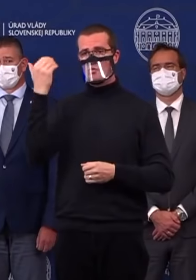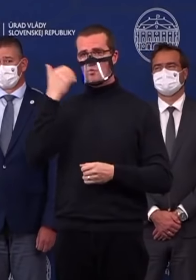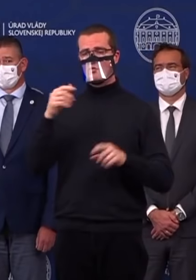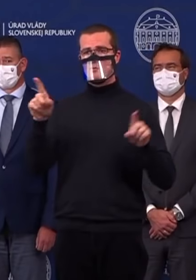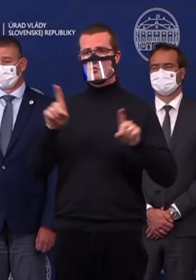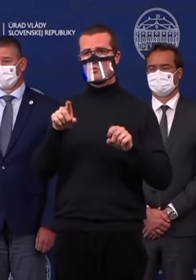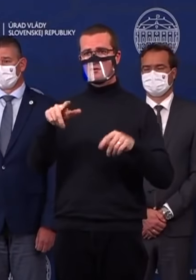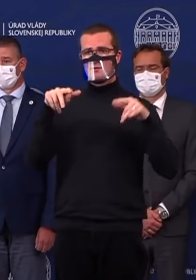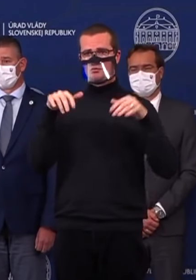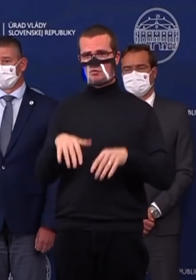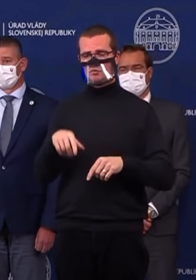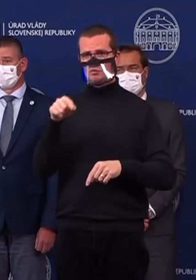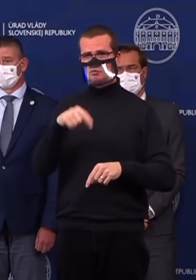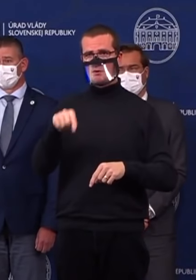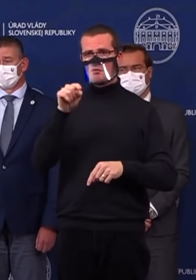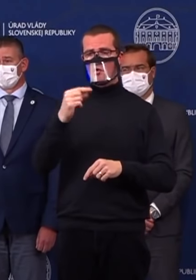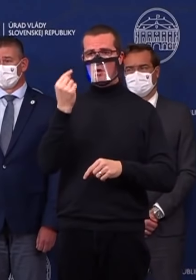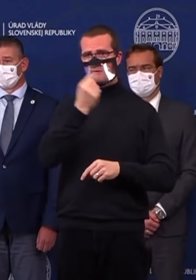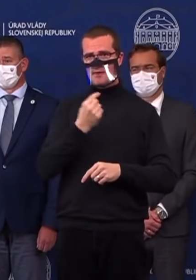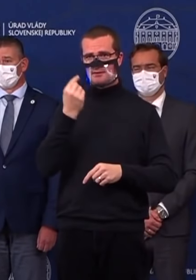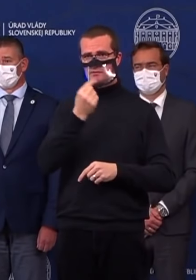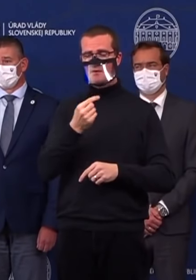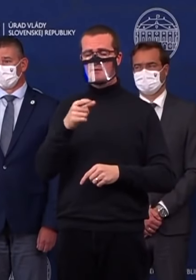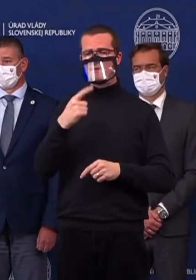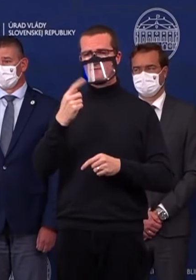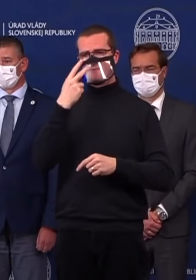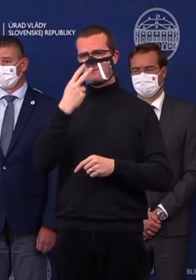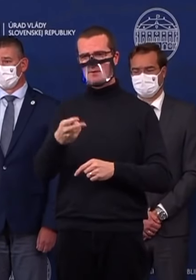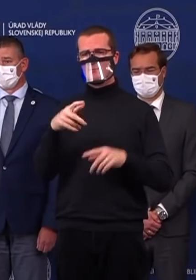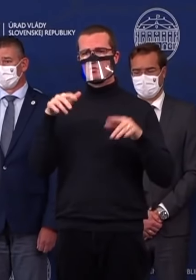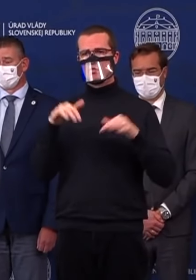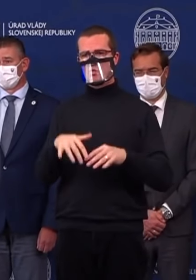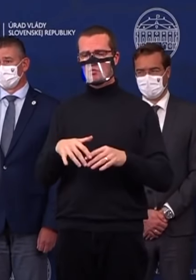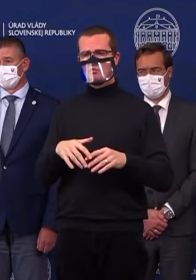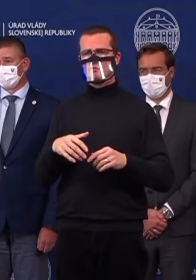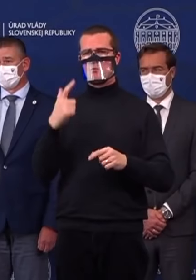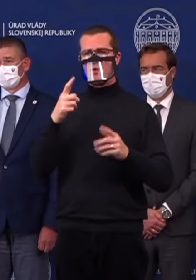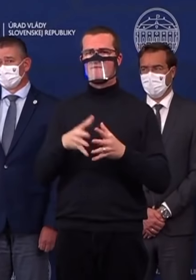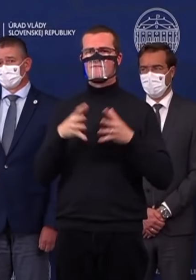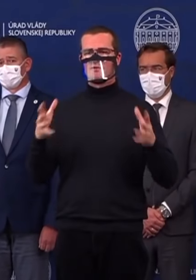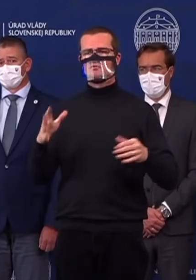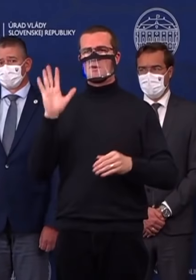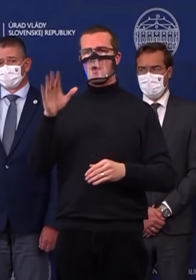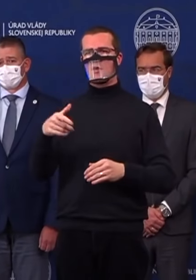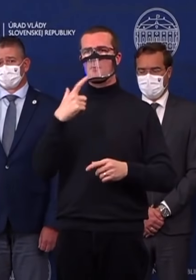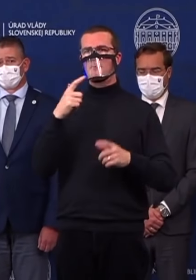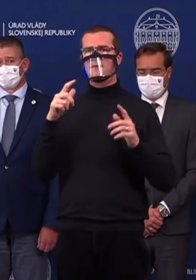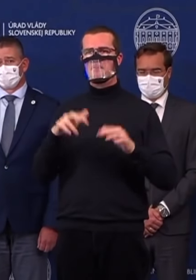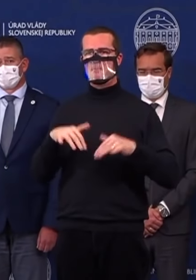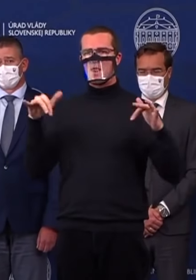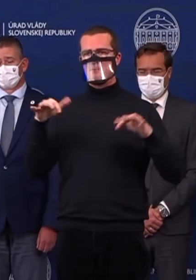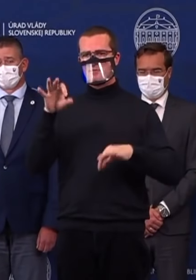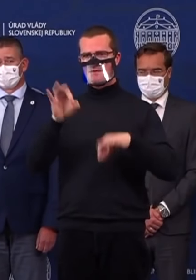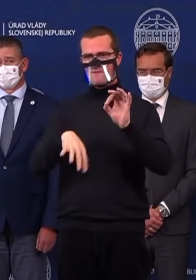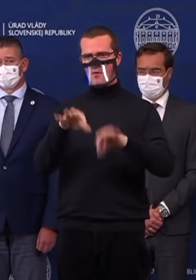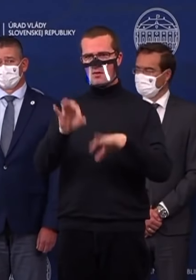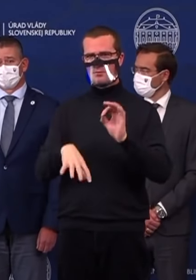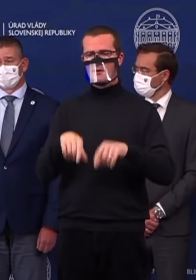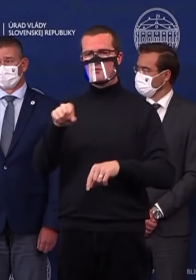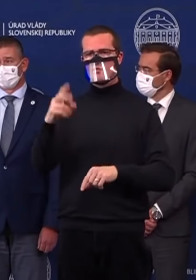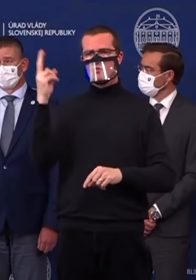aj zúčastnili toho testovania. Je vidieť, že tá účasť bola dramaticky väčšia, ako býva pri parlamentných voľbách. To